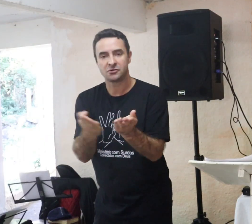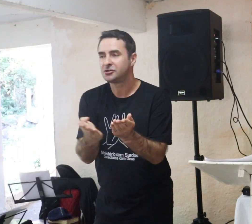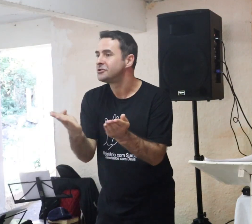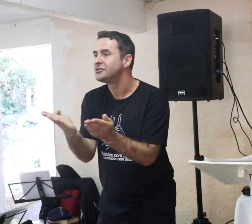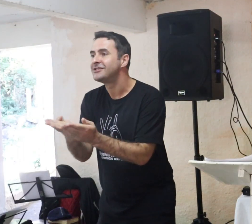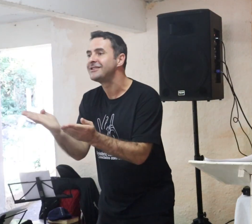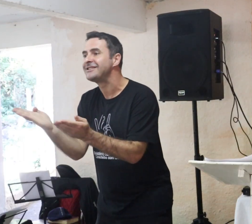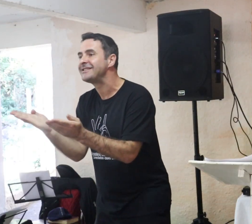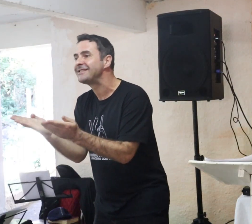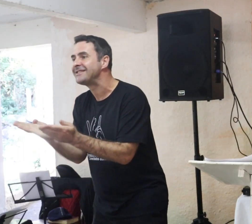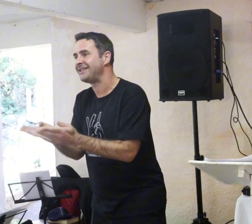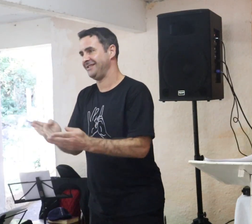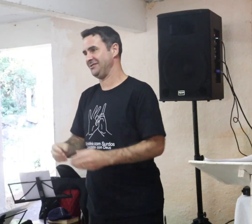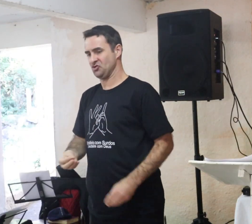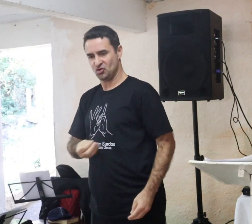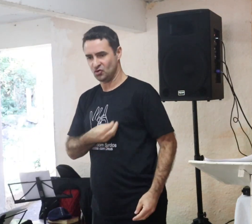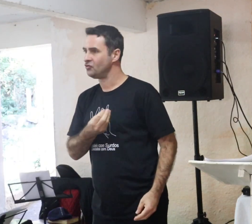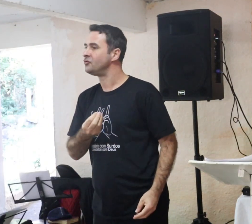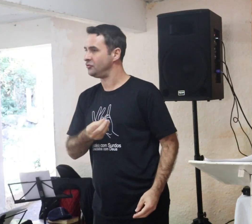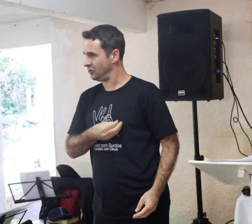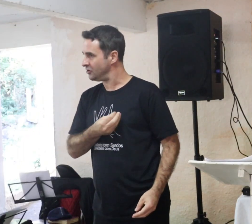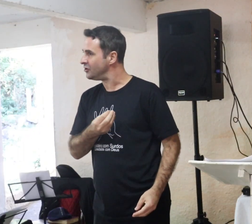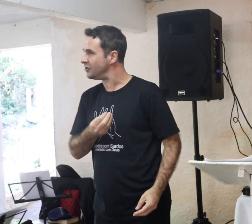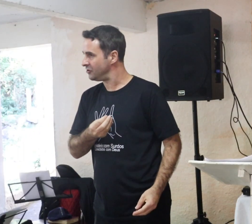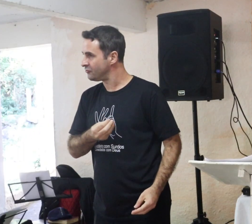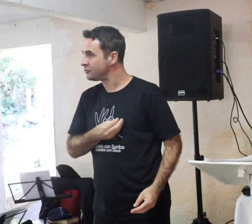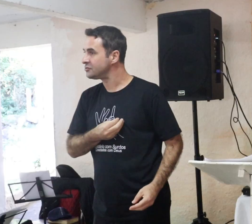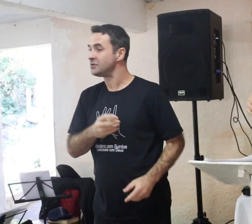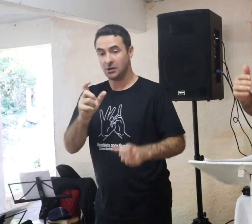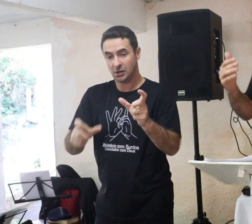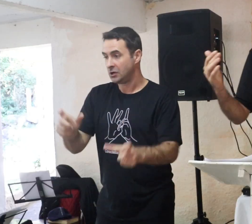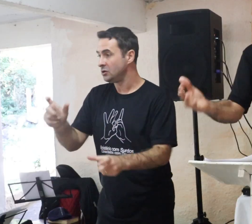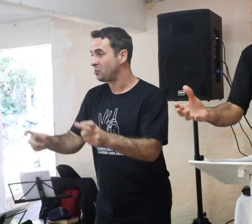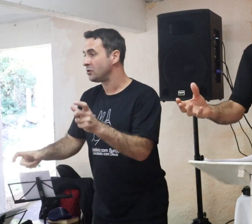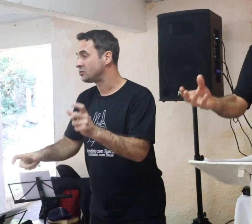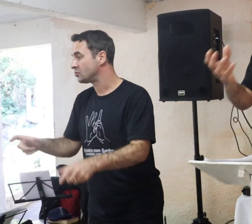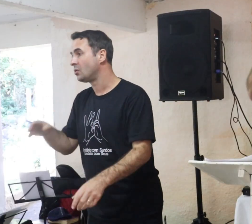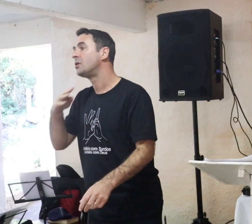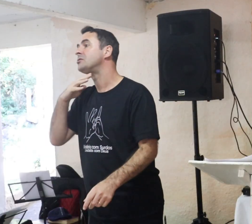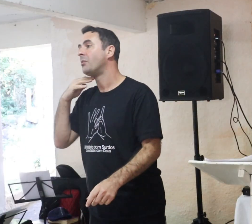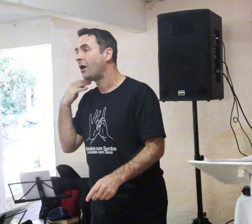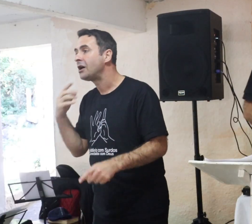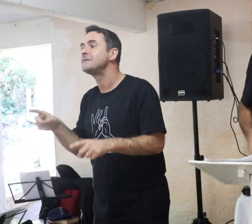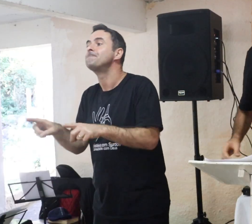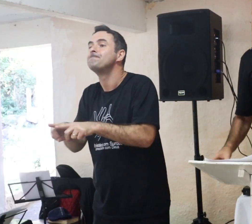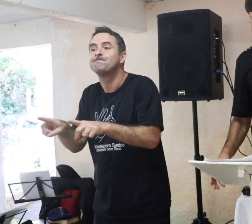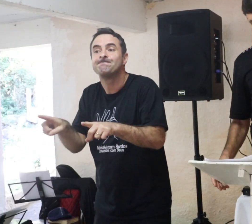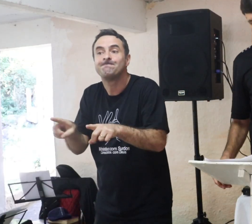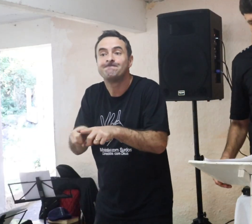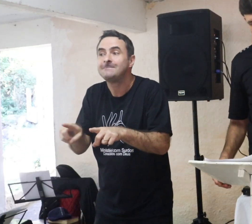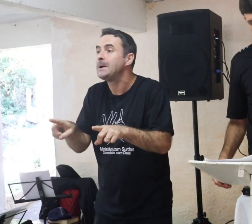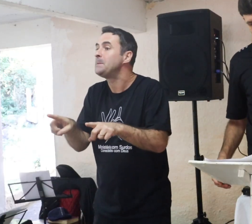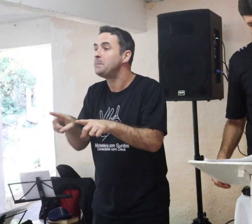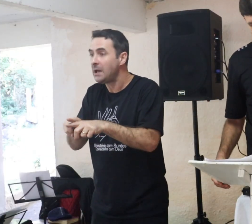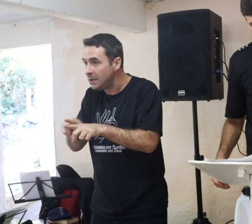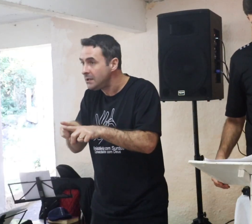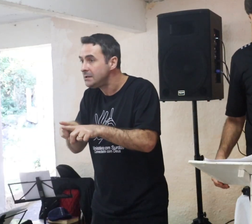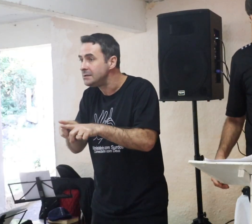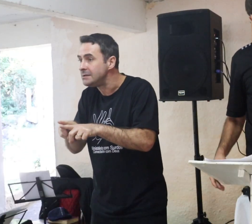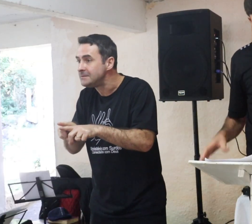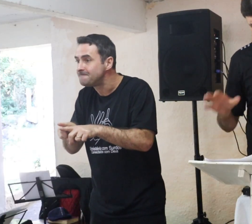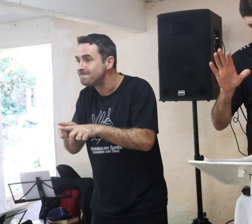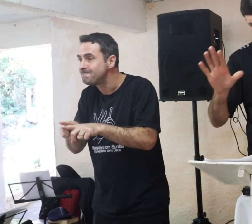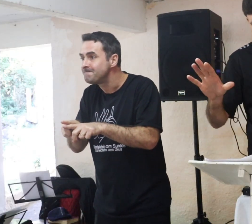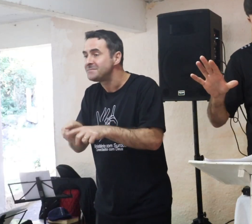que estiverem vivos, nessa ocasião que ele está se referindo aqui, como para aqueles que já estiverem mortos naquela